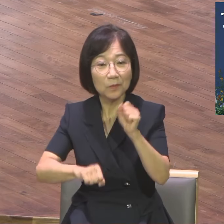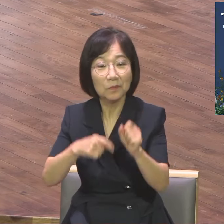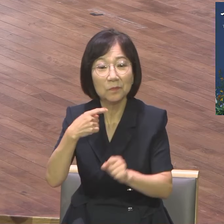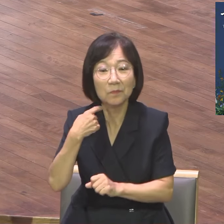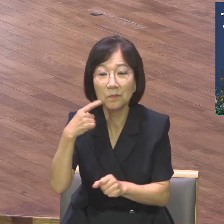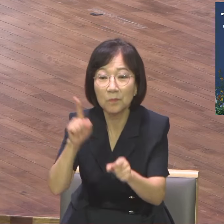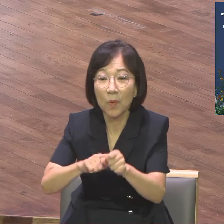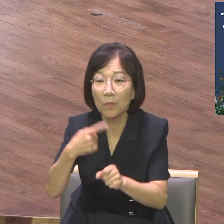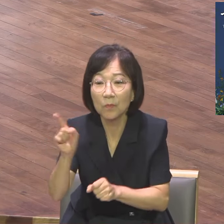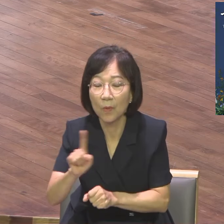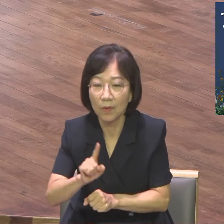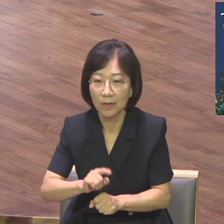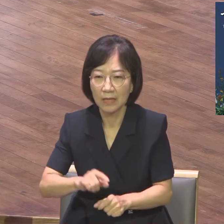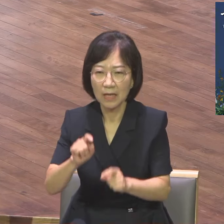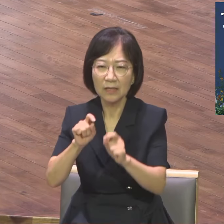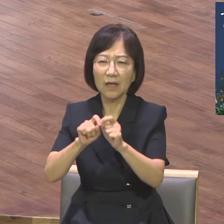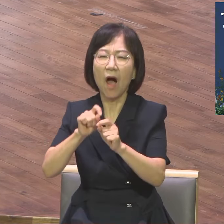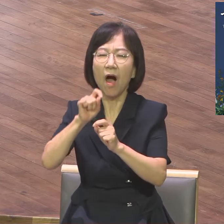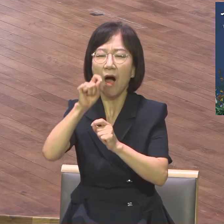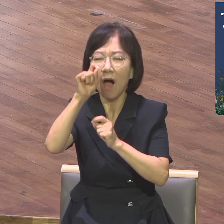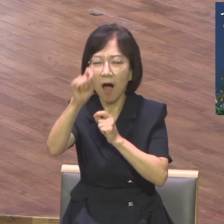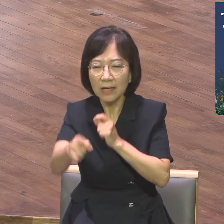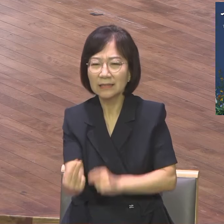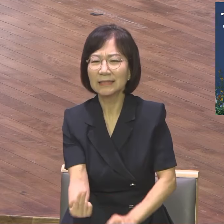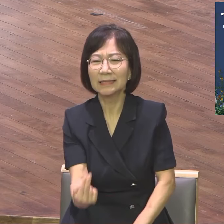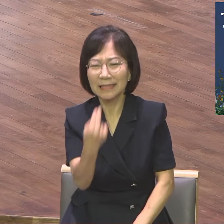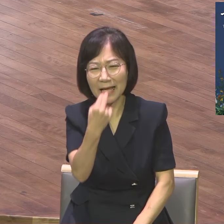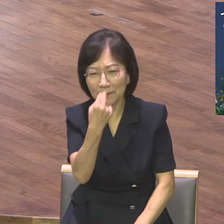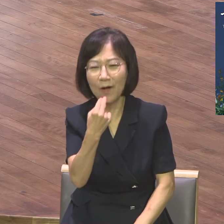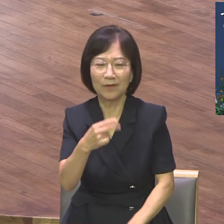주려고. 그거예요. 영원한 생명이에요.